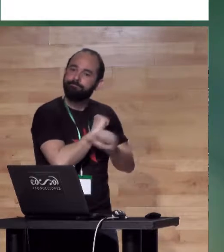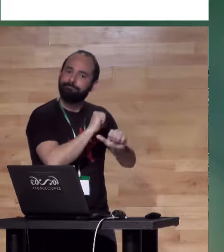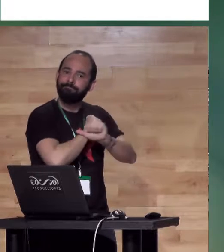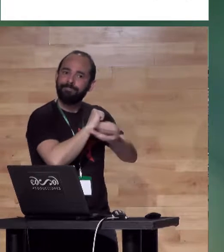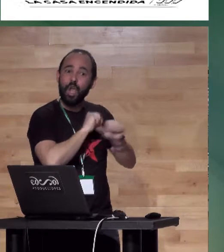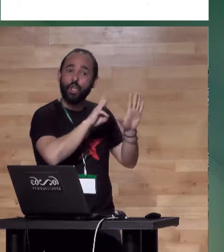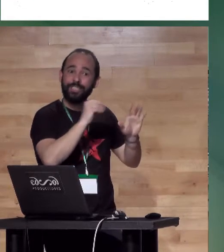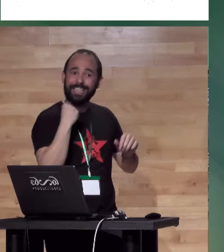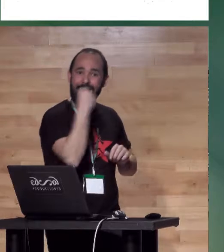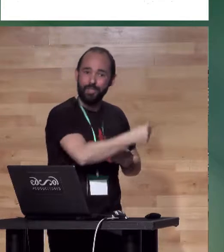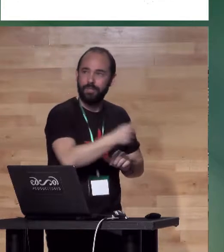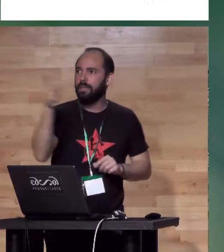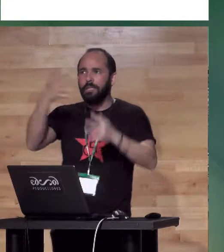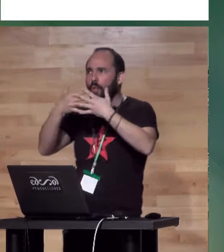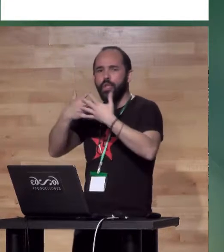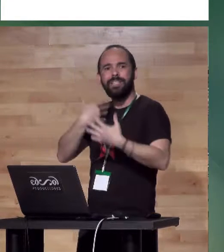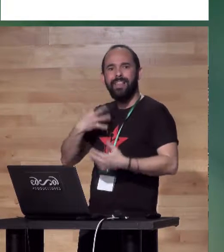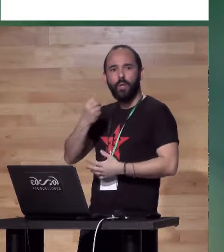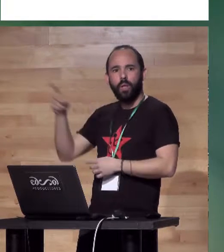Casamiento, el Señor de los Anillos.